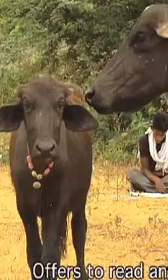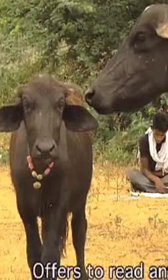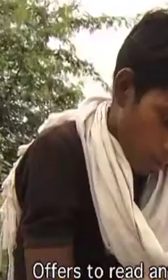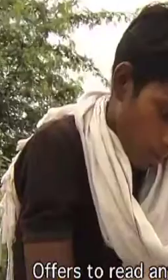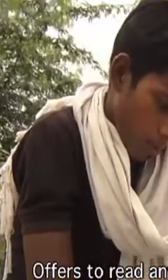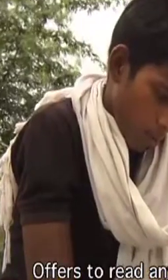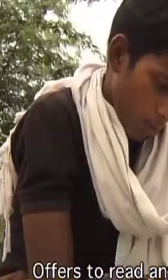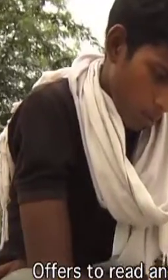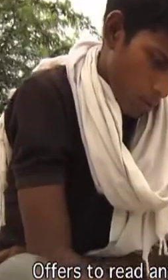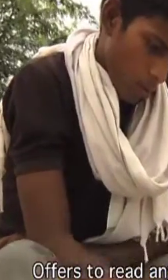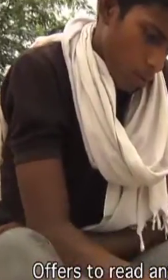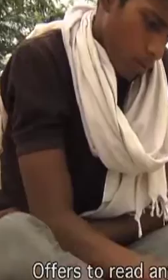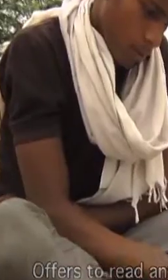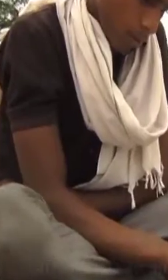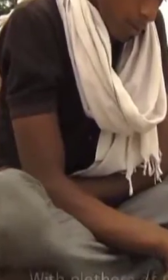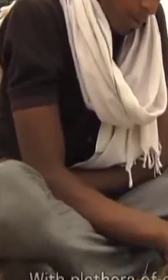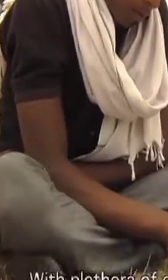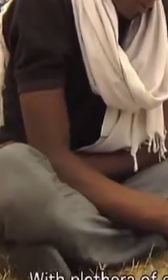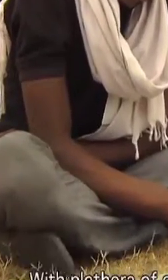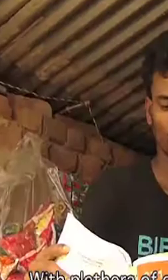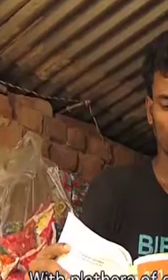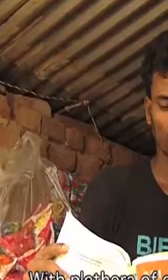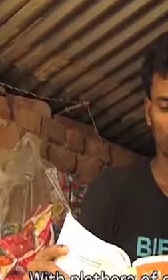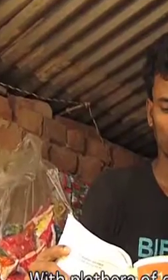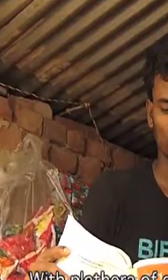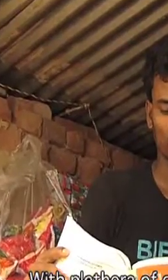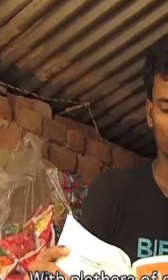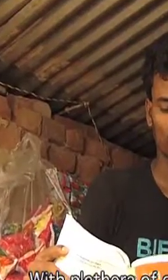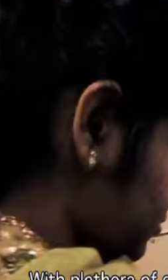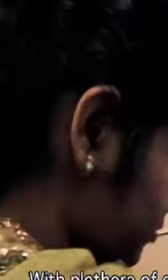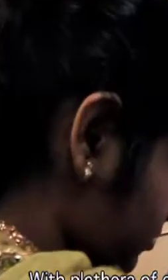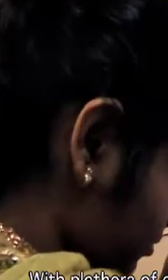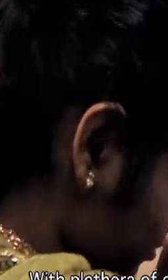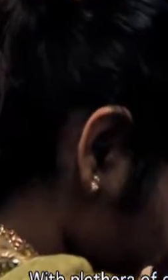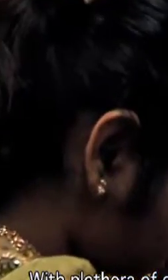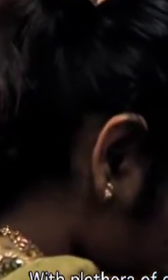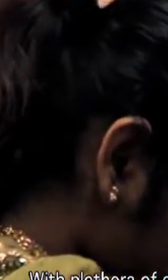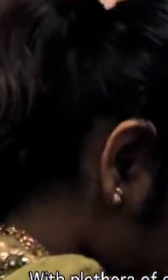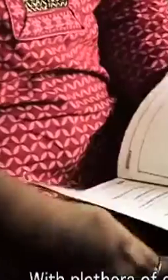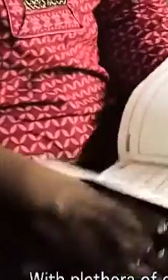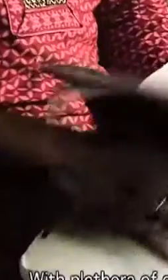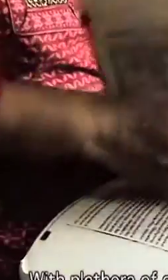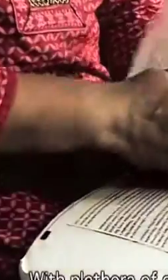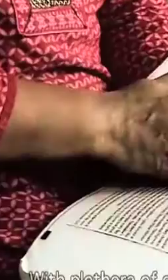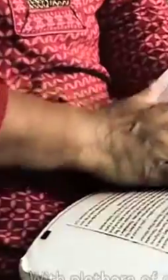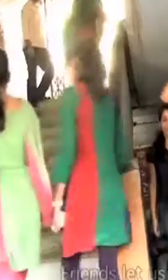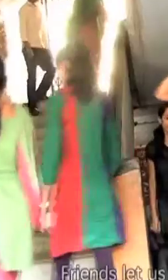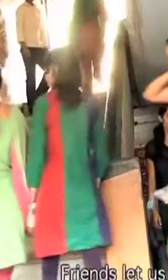कभी पढ़े हम कहीं पढ़े, वे विषय की लोच से युक्त हो।